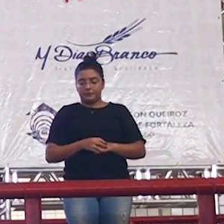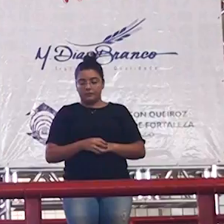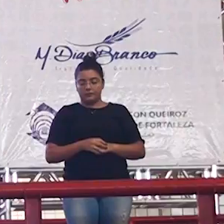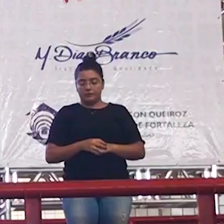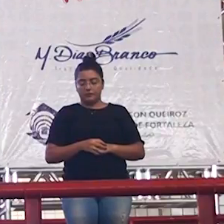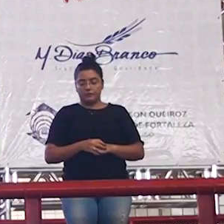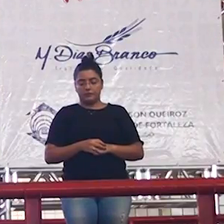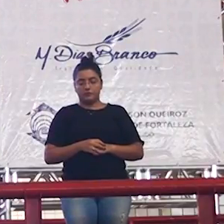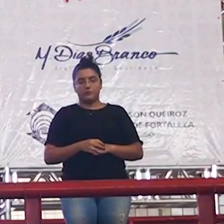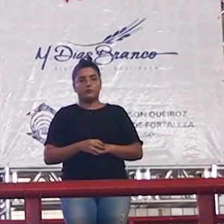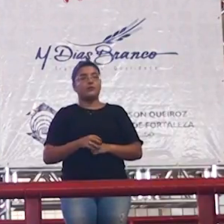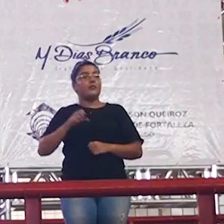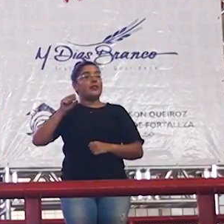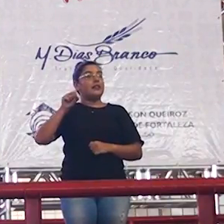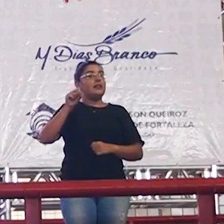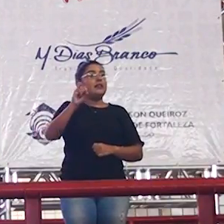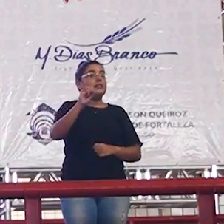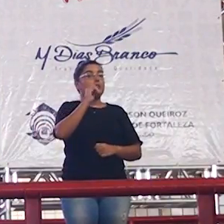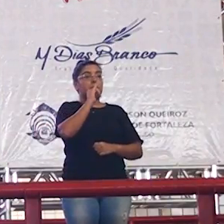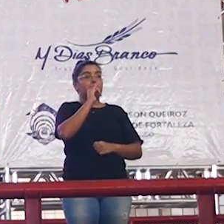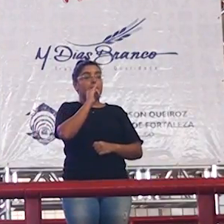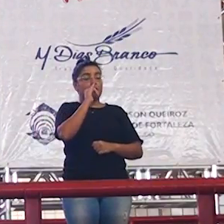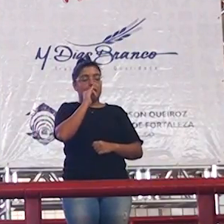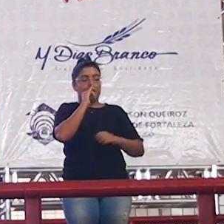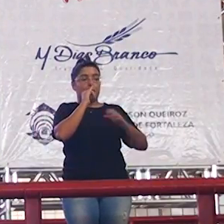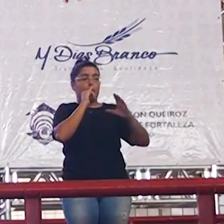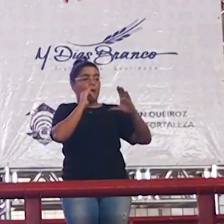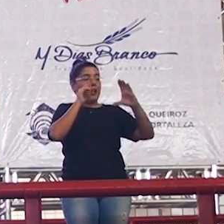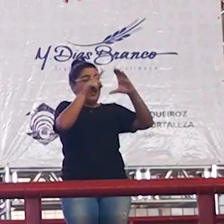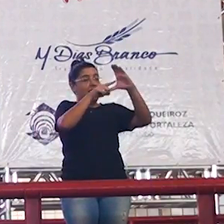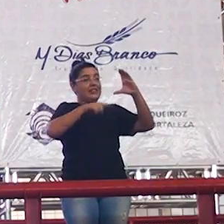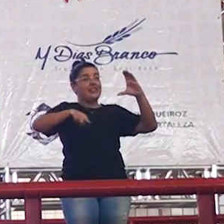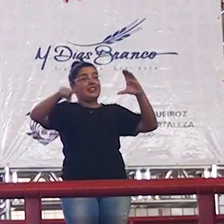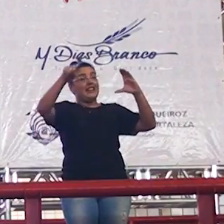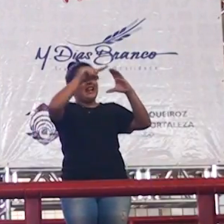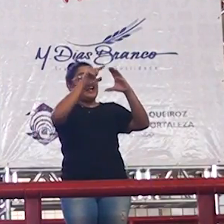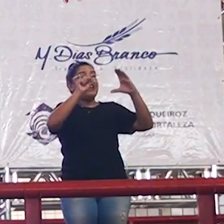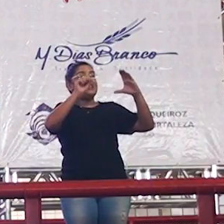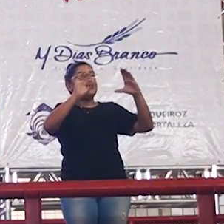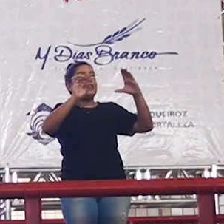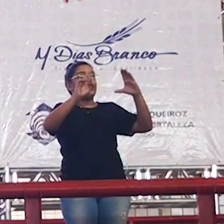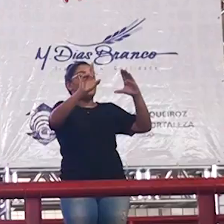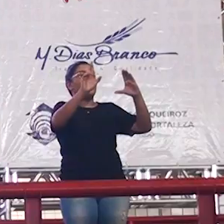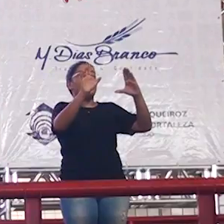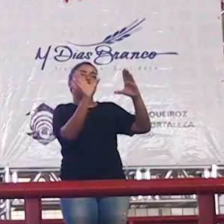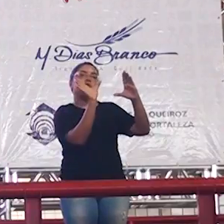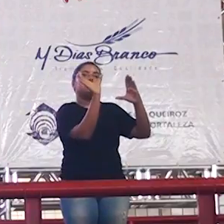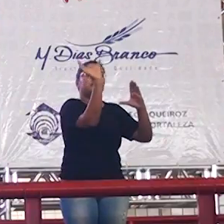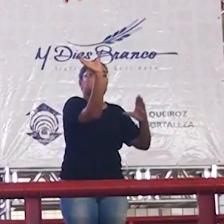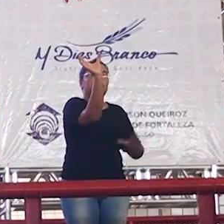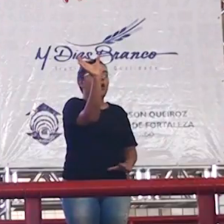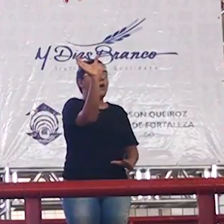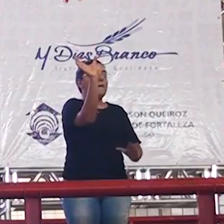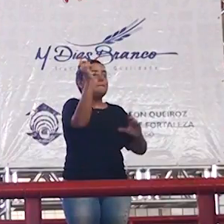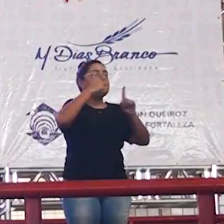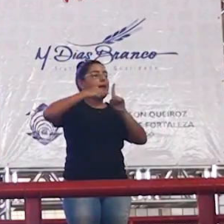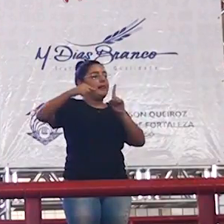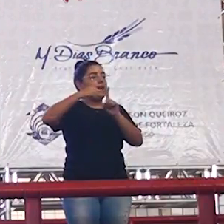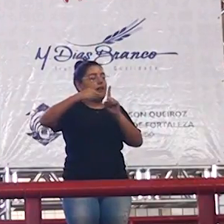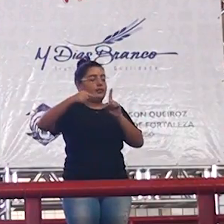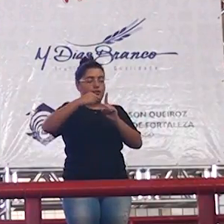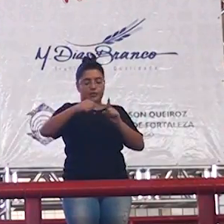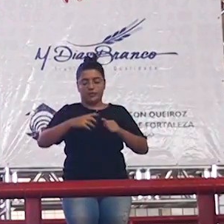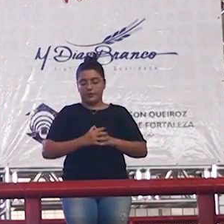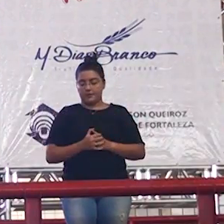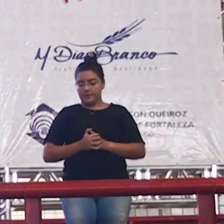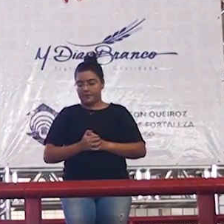360. Então, o setor circular é só um pedaço, é só um arco desse todo. Então,